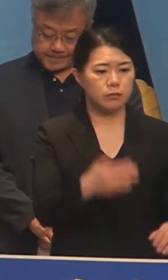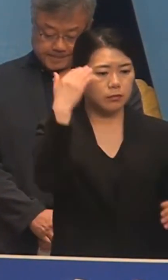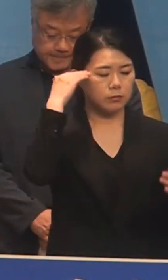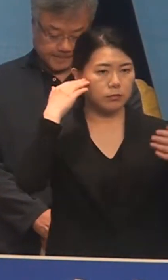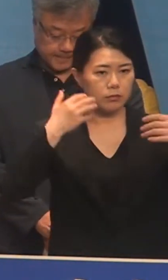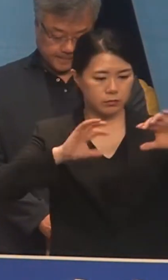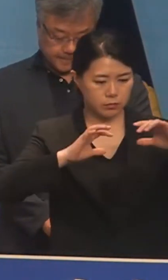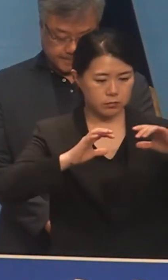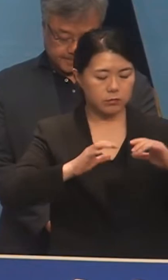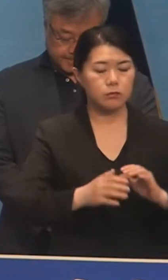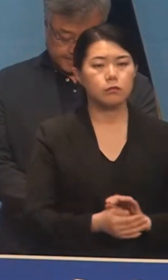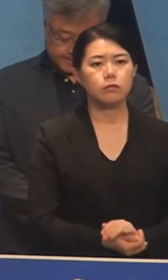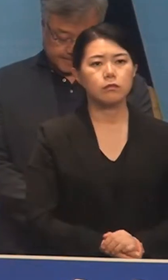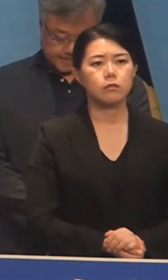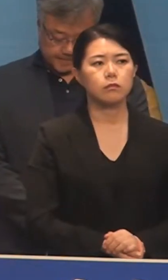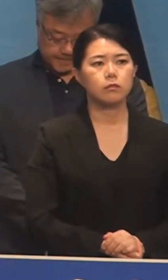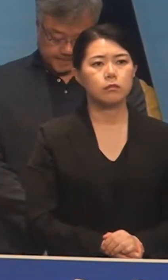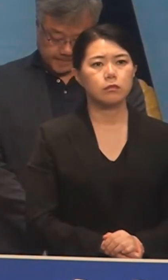대한민국이